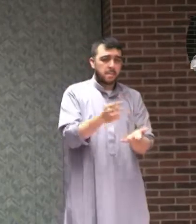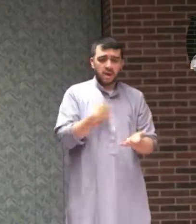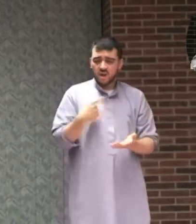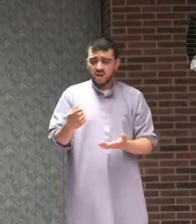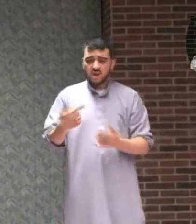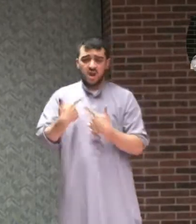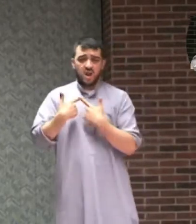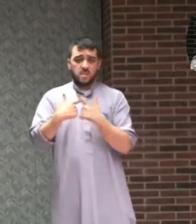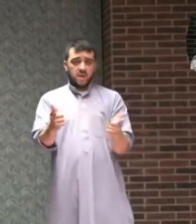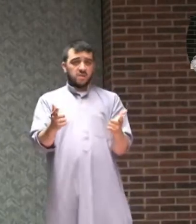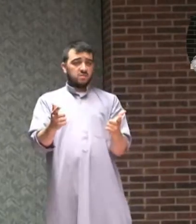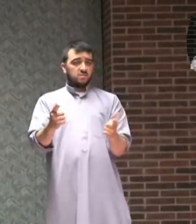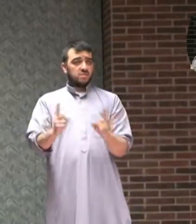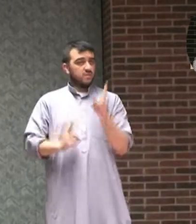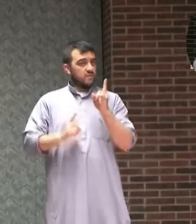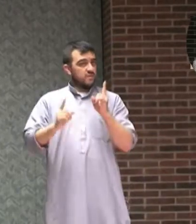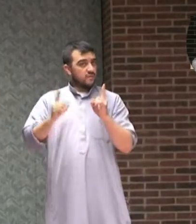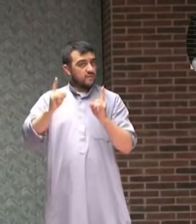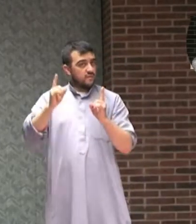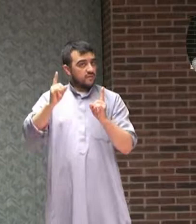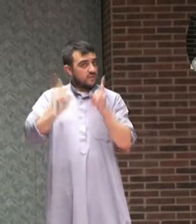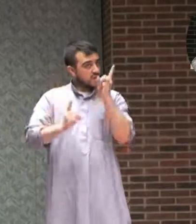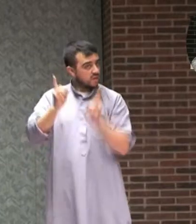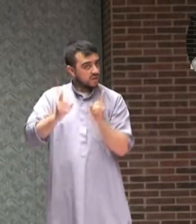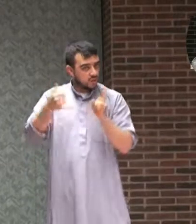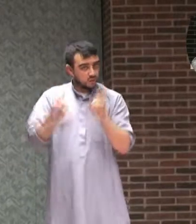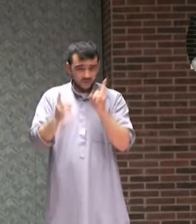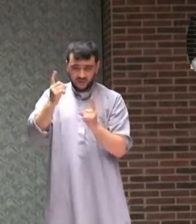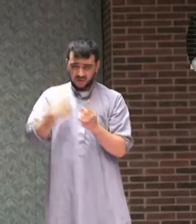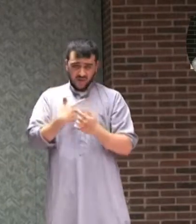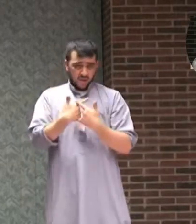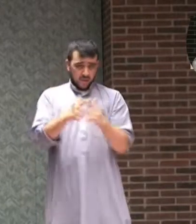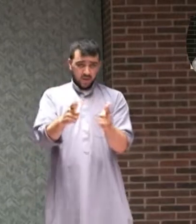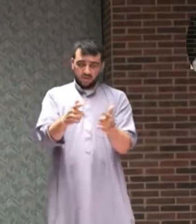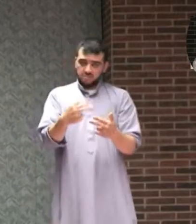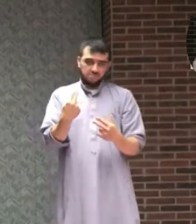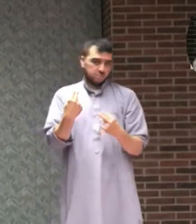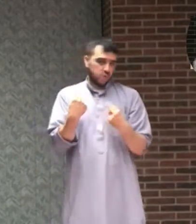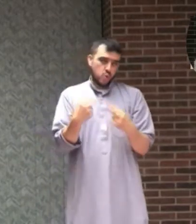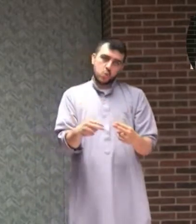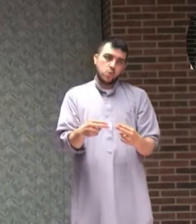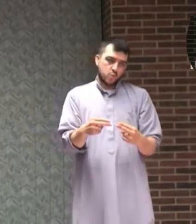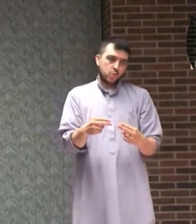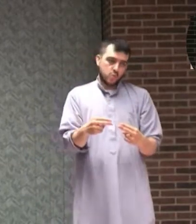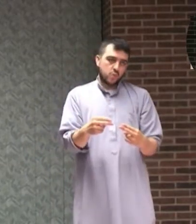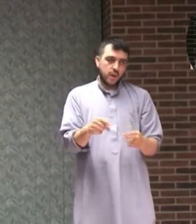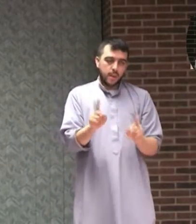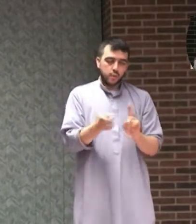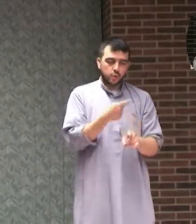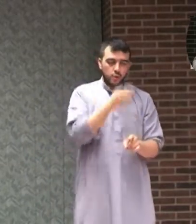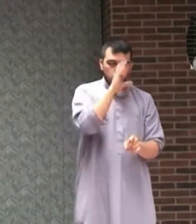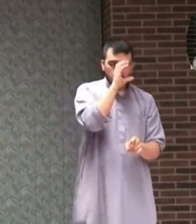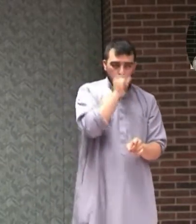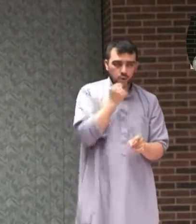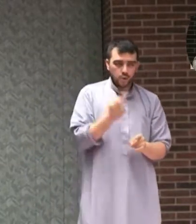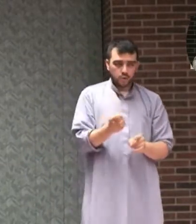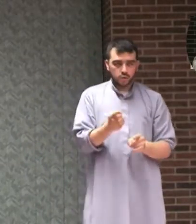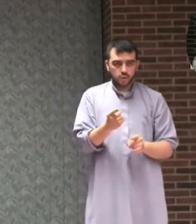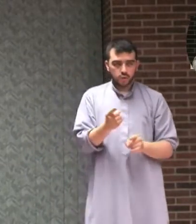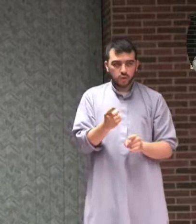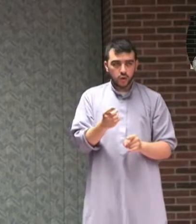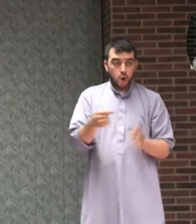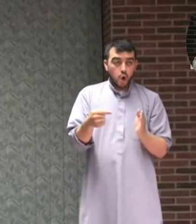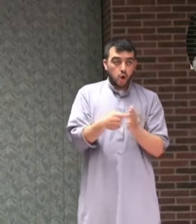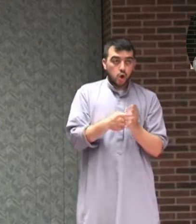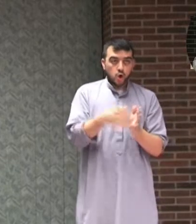nous fêtons l'Eid, et non pas une libération d'une adoration qui, en réalité, dans le cœur de chaque croyant qui a vraiment compris ce qu'il